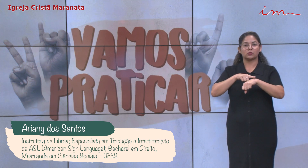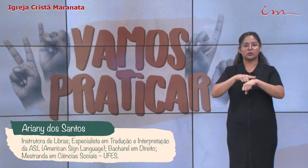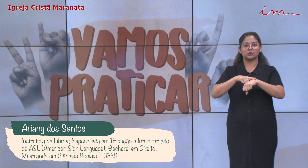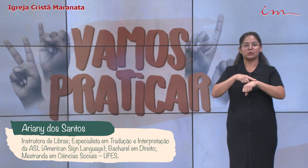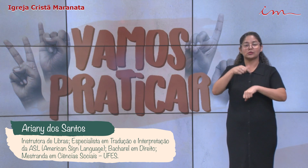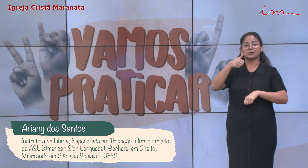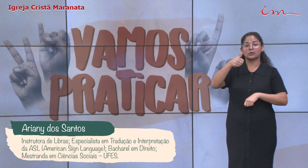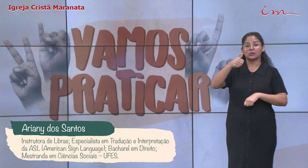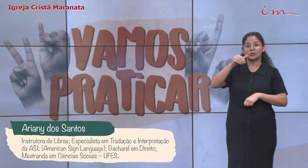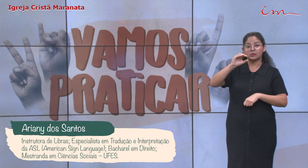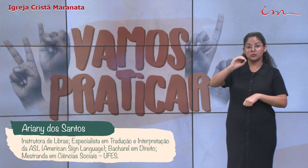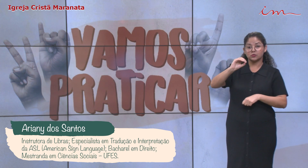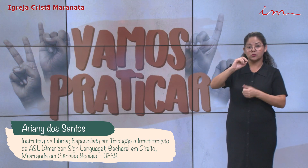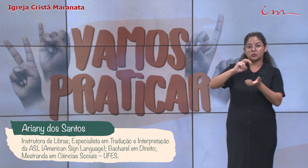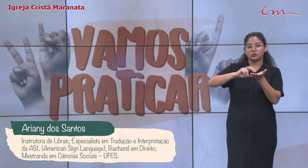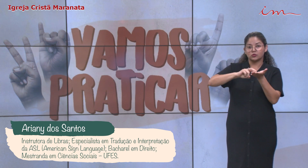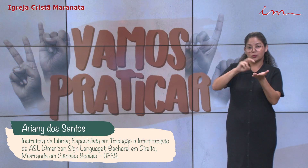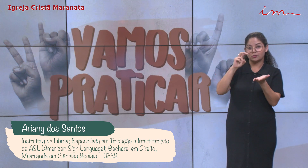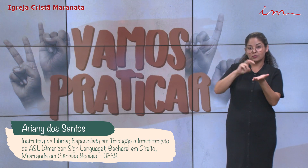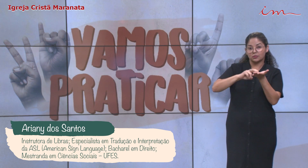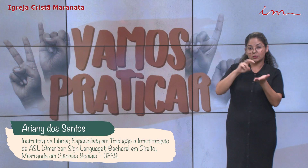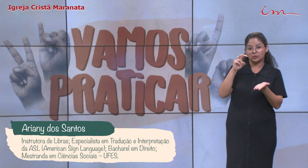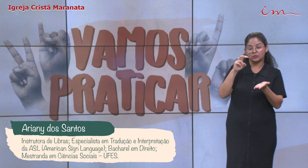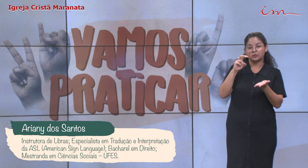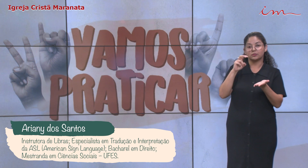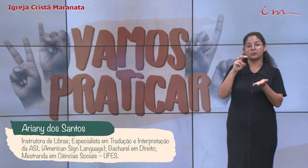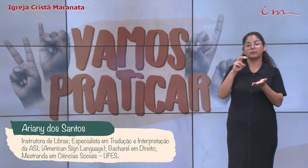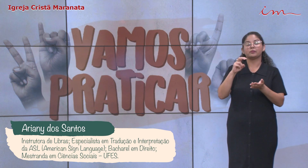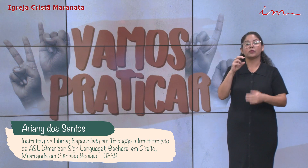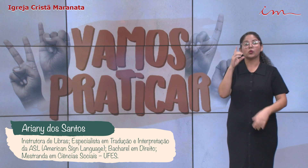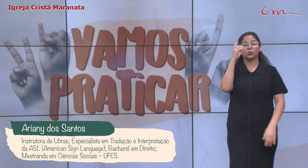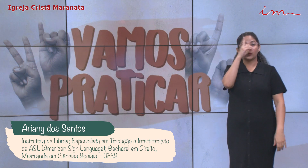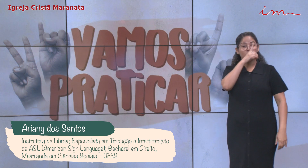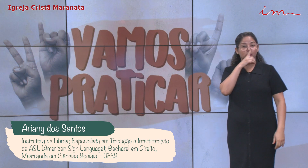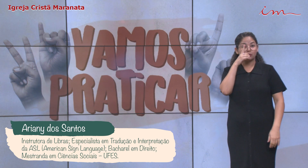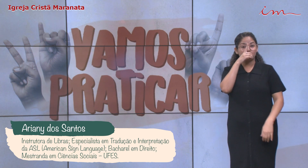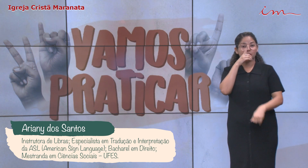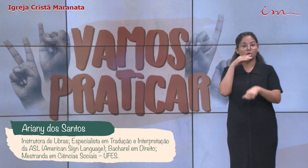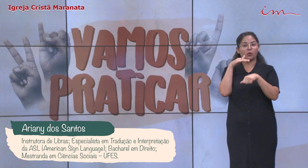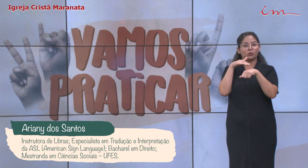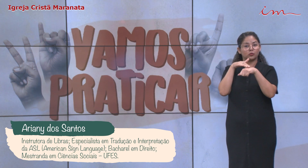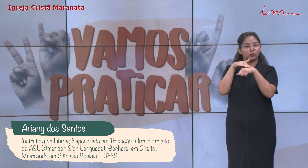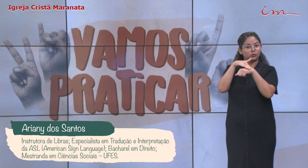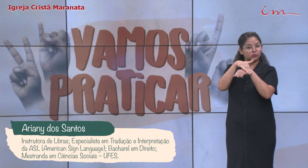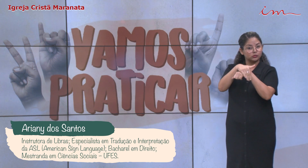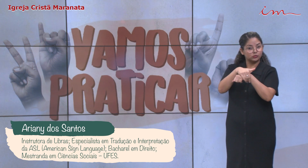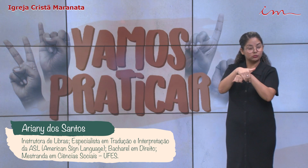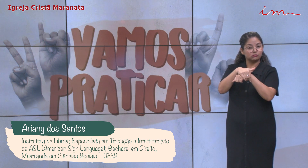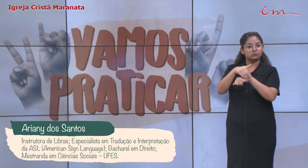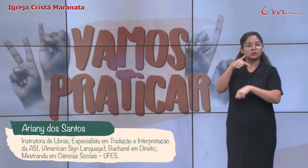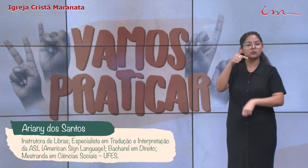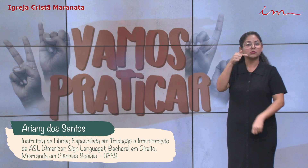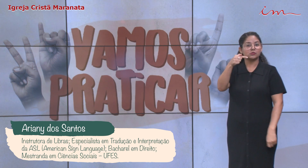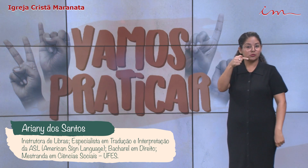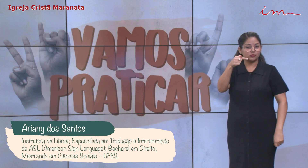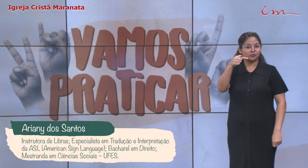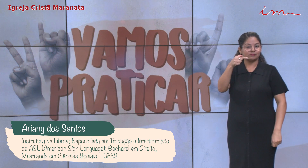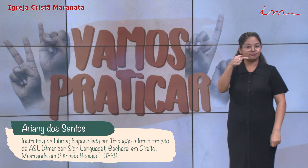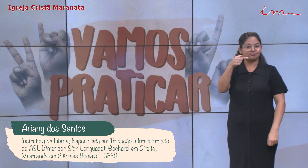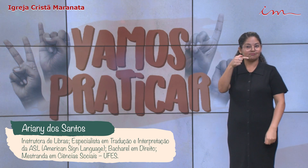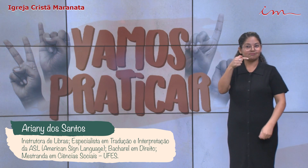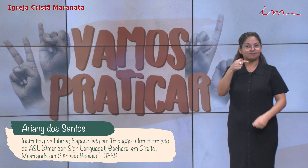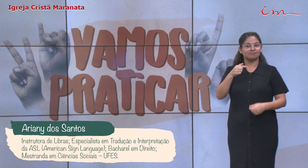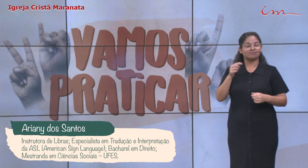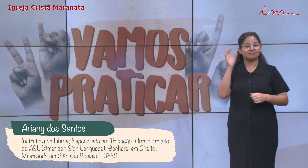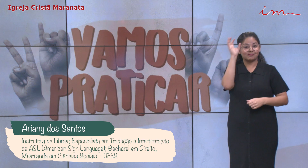Domingo, o horário nós temos às 10h. E no domingo à noite, o culto